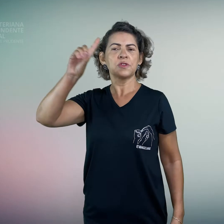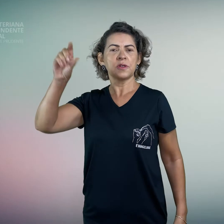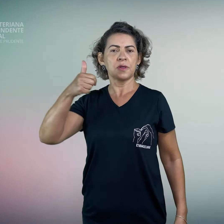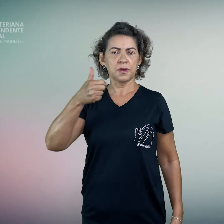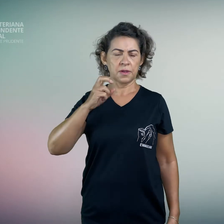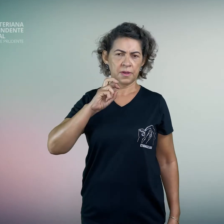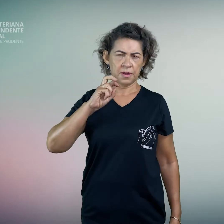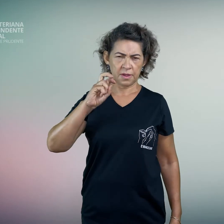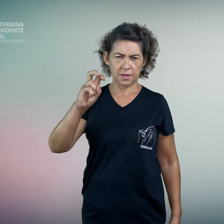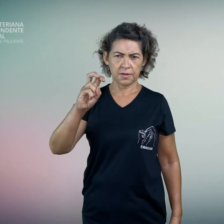Dia 15.